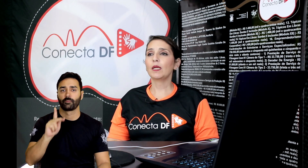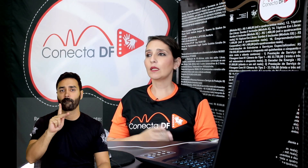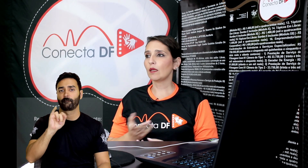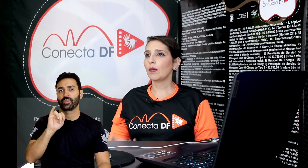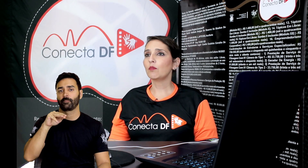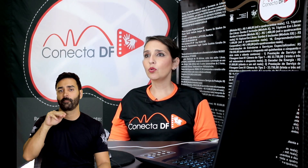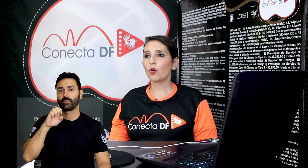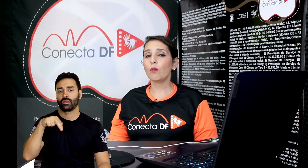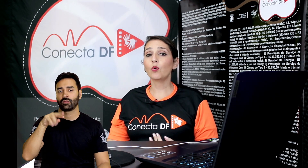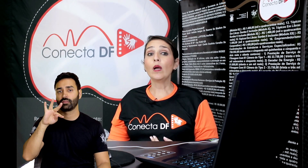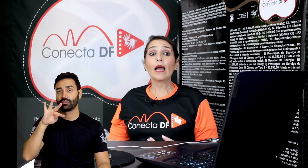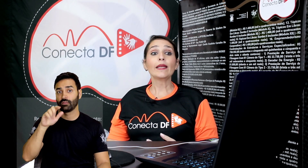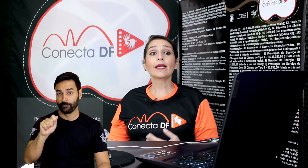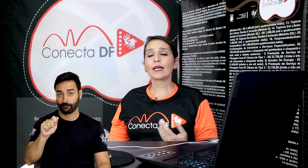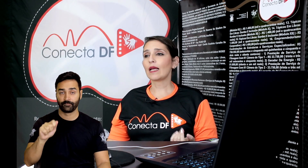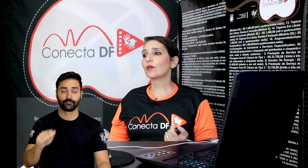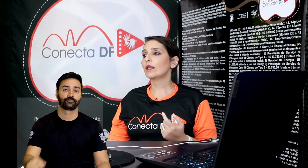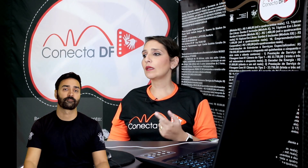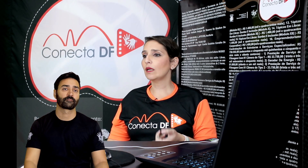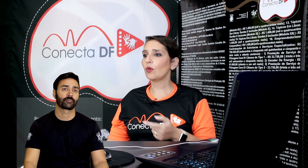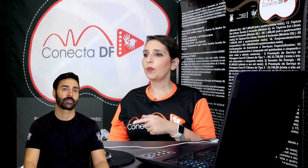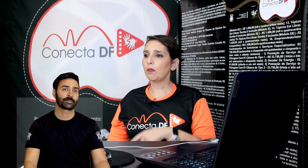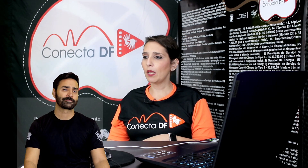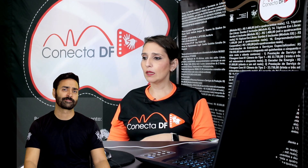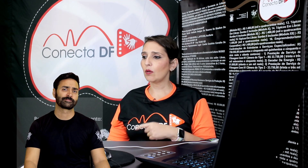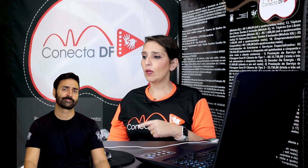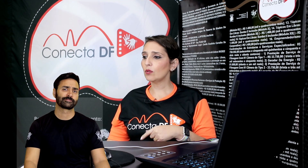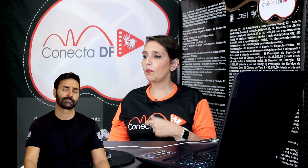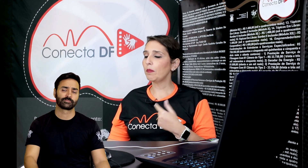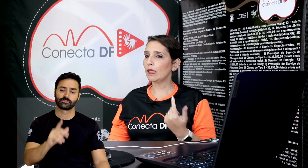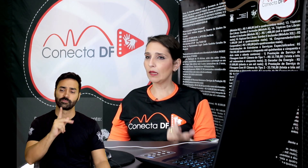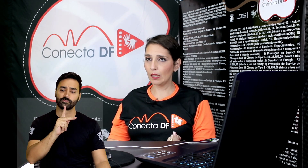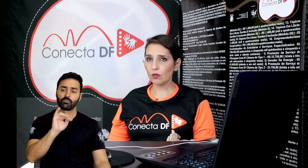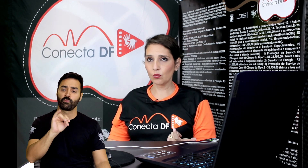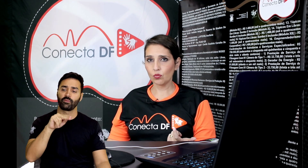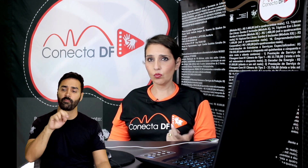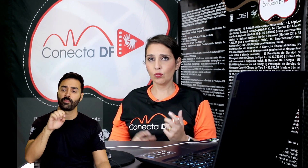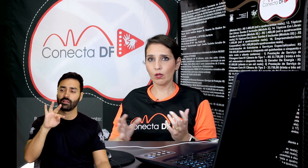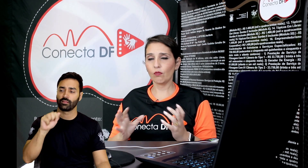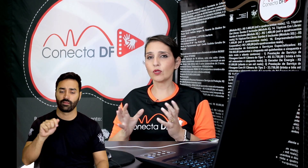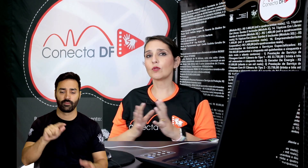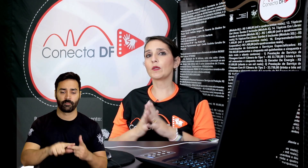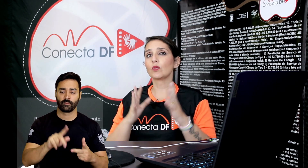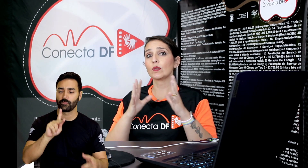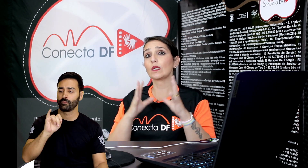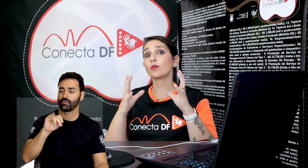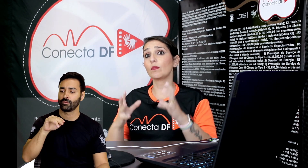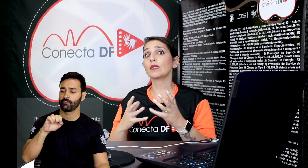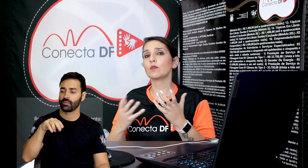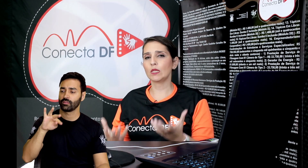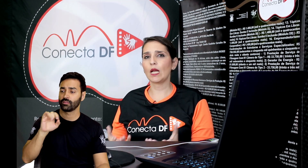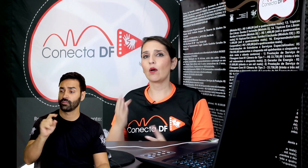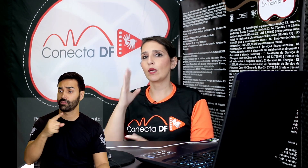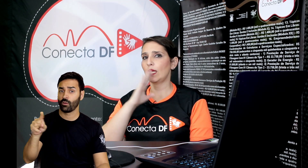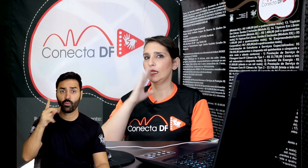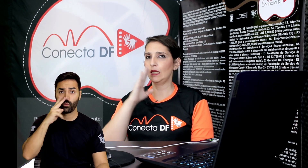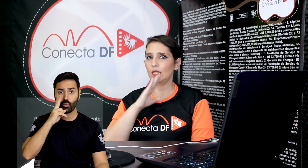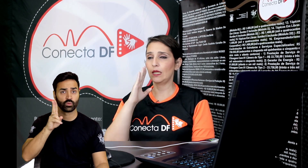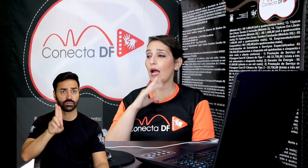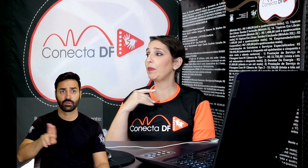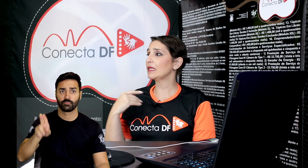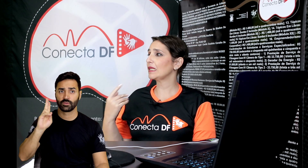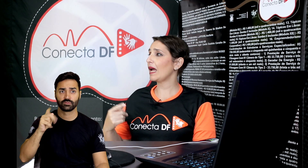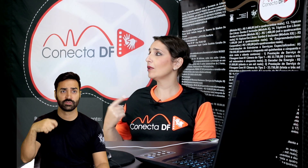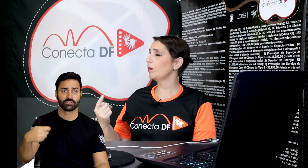Pimenta. Pimenta também é muito comum. Engraçado que tanto pimenta quanto pimentão, eu vejo as pessoas usando o mesmo sinal, que é esse